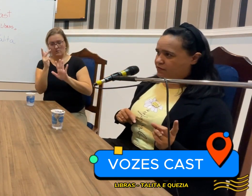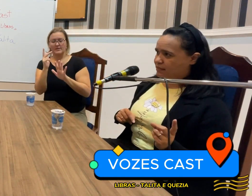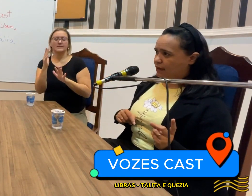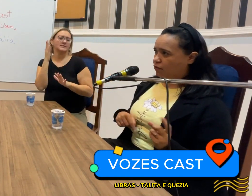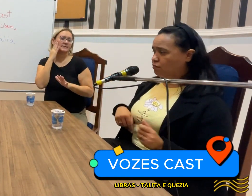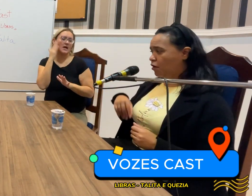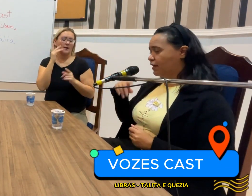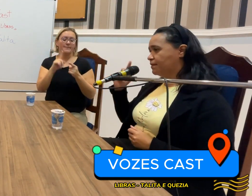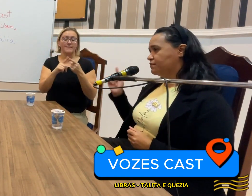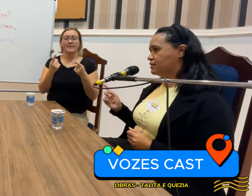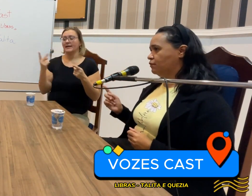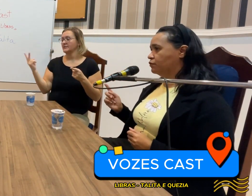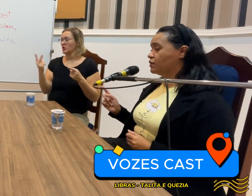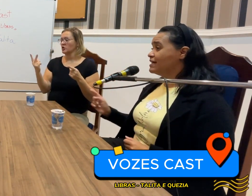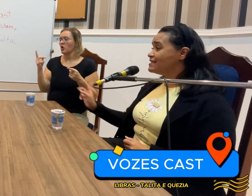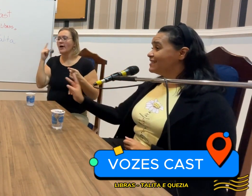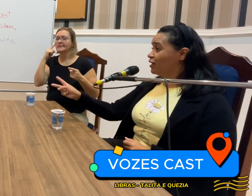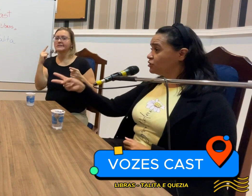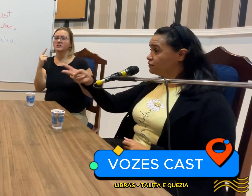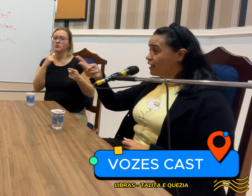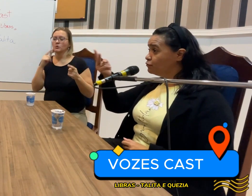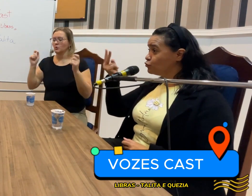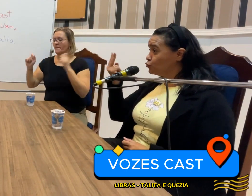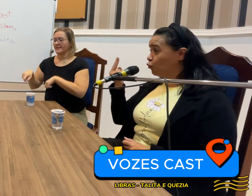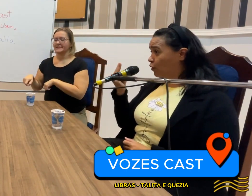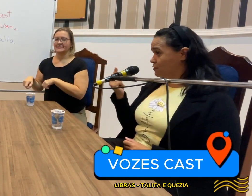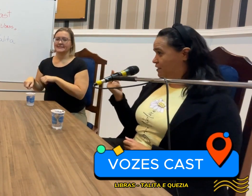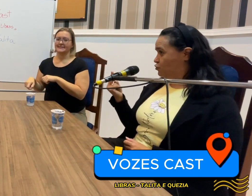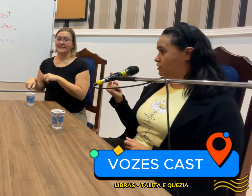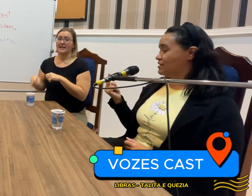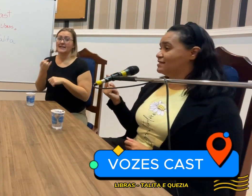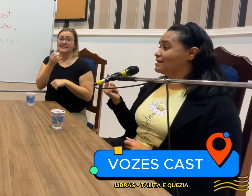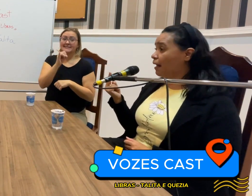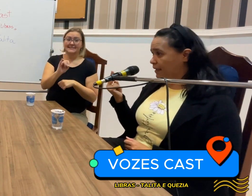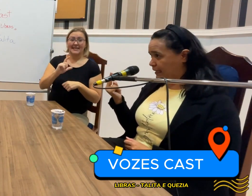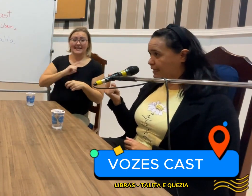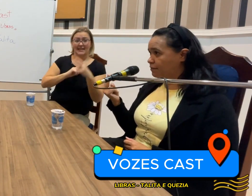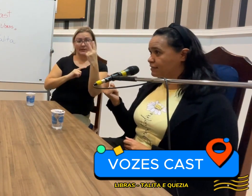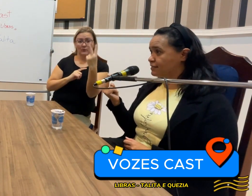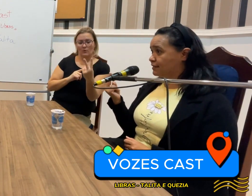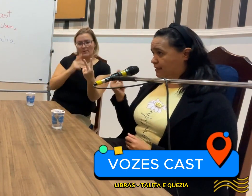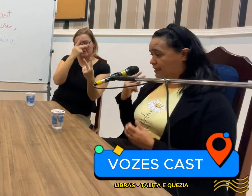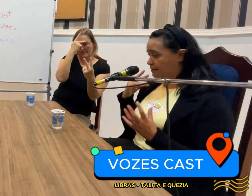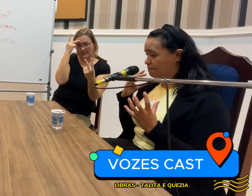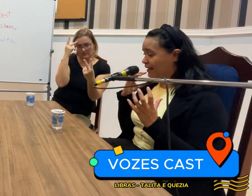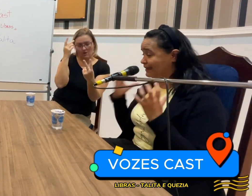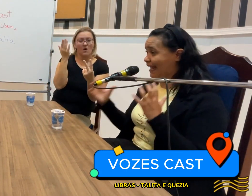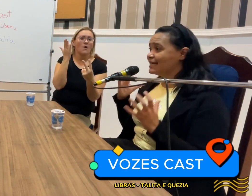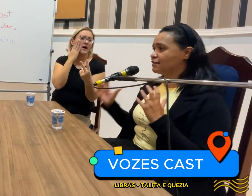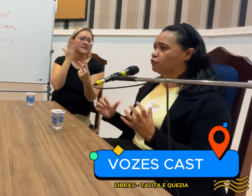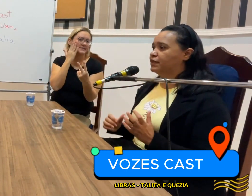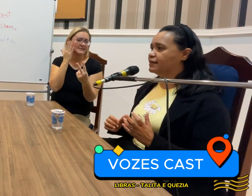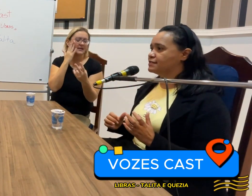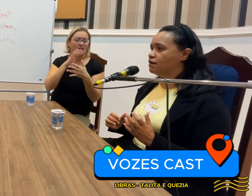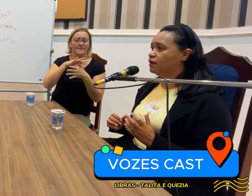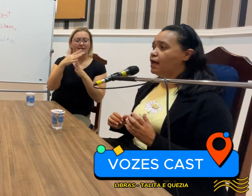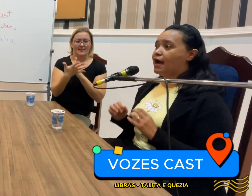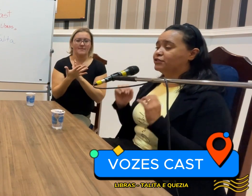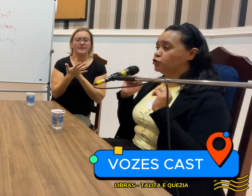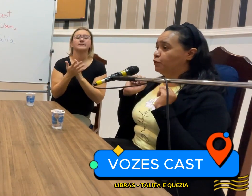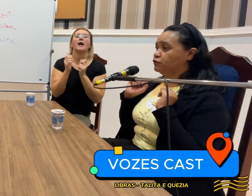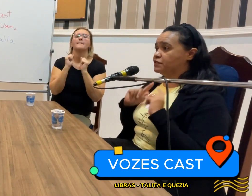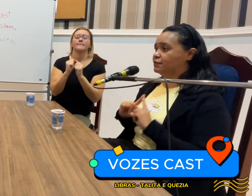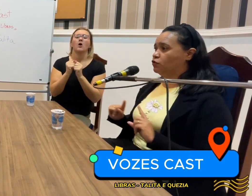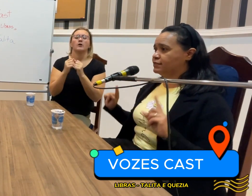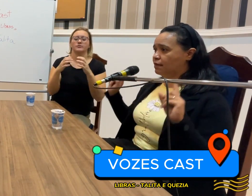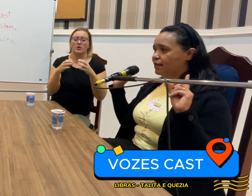hora para visitar uma hora para visitar outra. Se nós tivermos 2 pessoas que sabem Libras e mantém essa comunicação, a